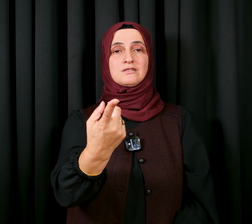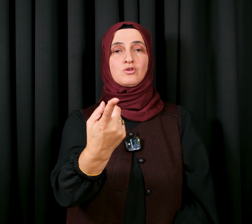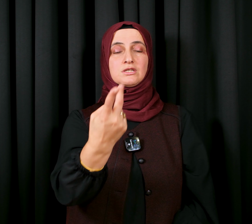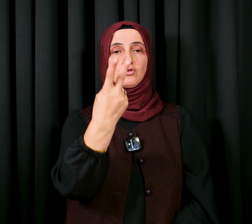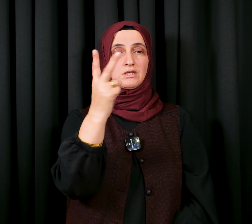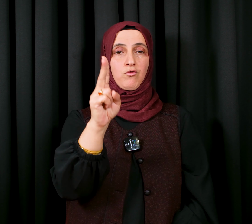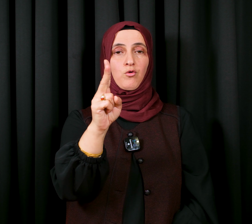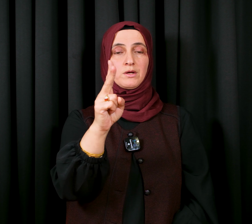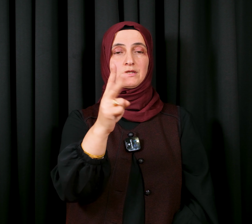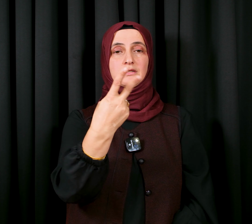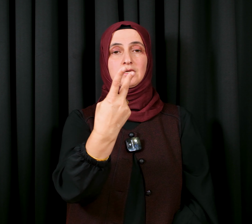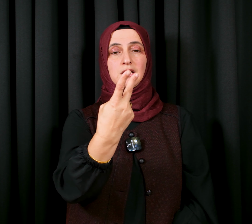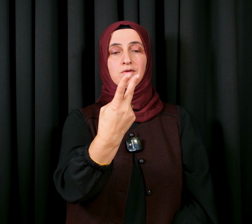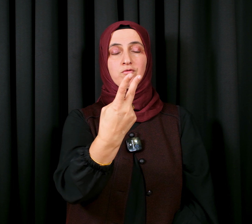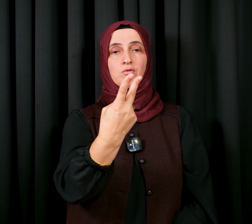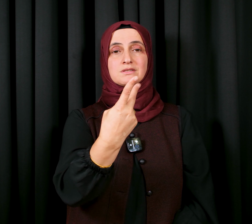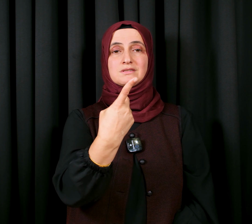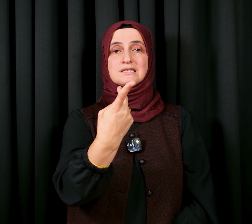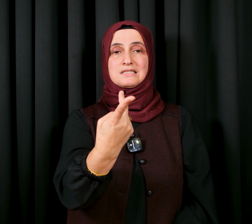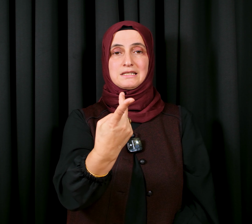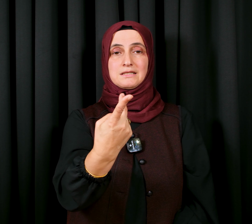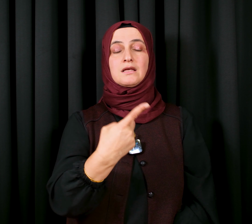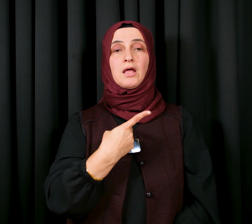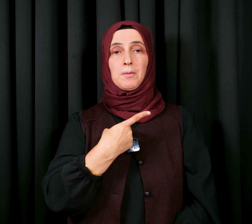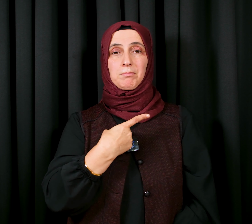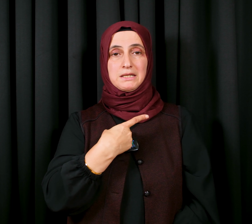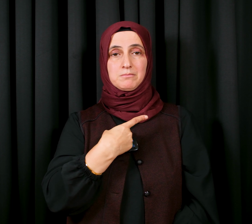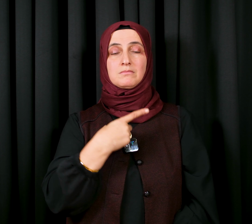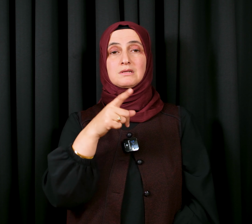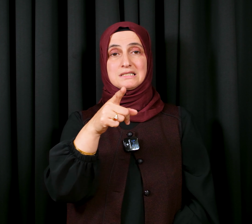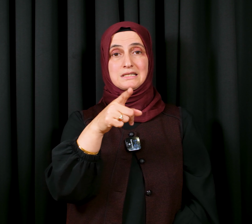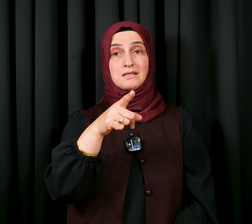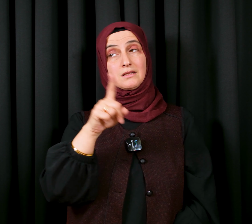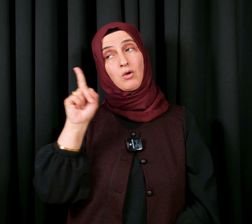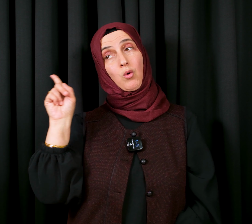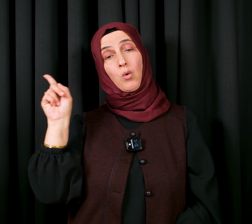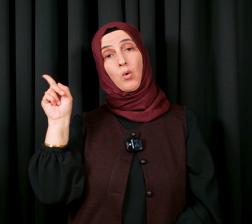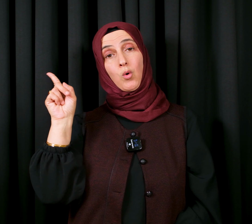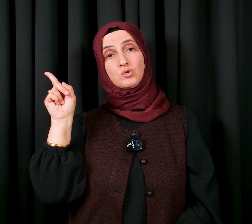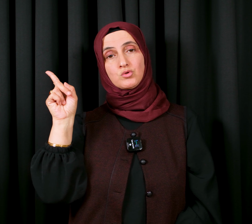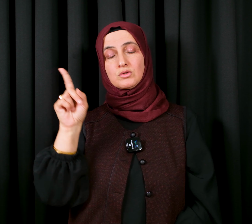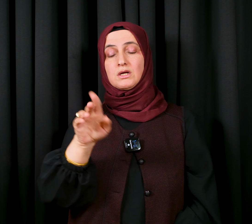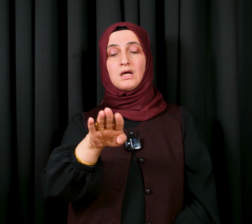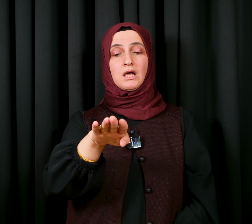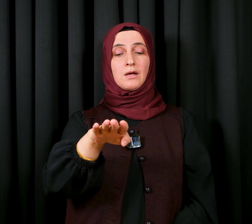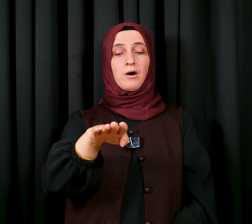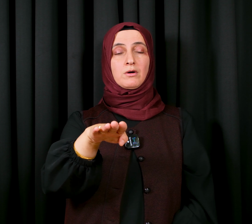gösteriyor yine format. V formatında senin. Benim. Senin. Onun. Parmak,